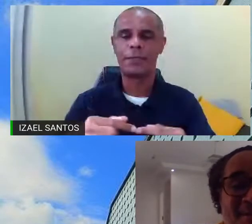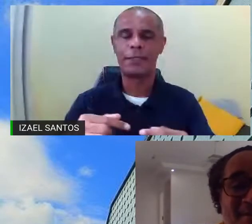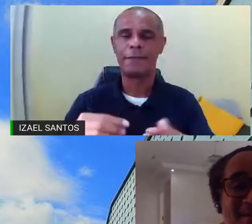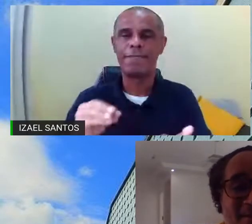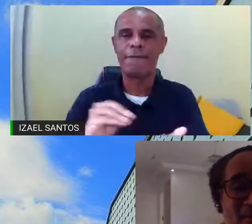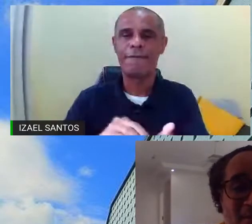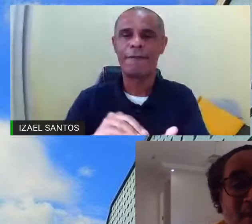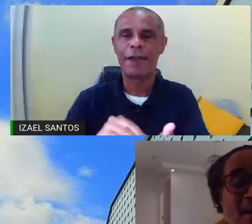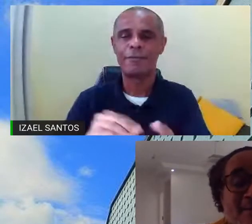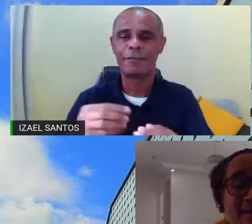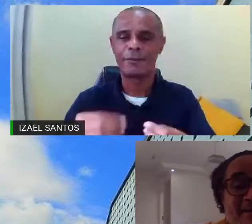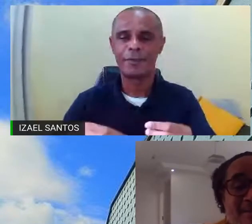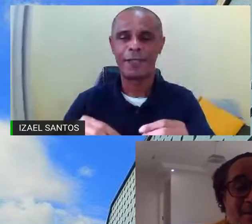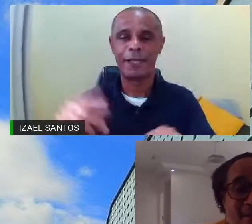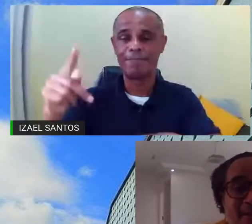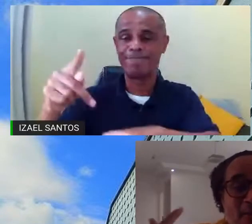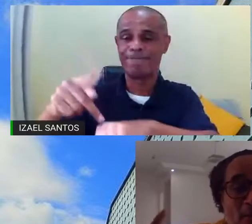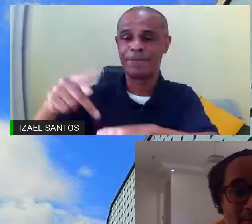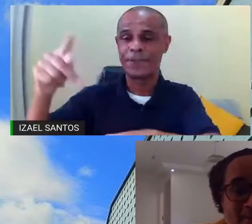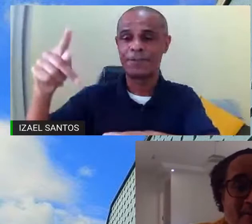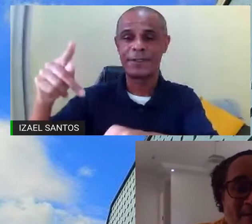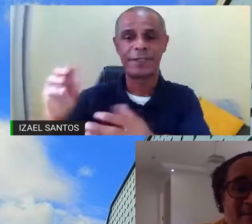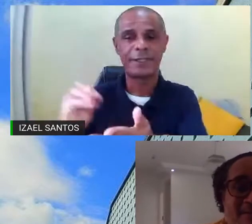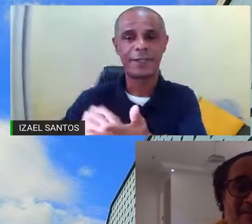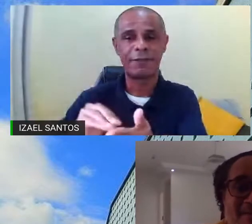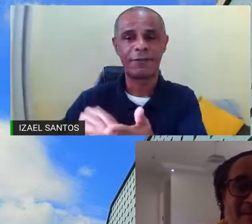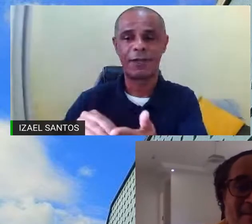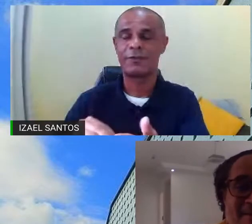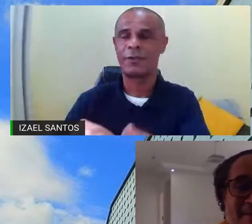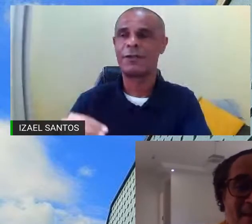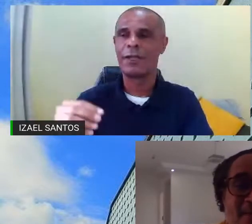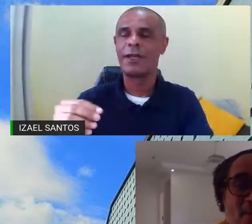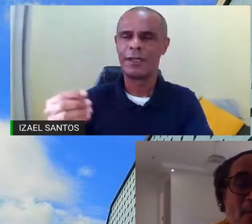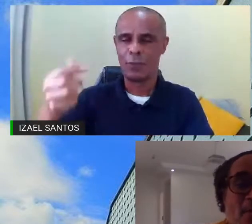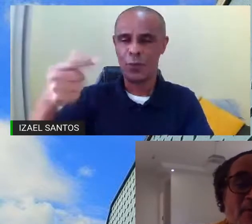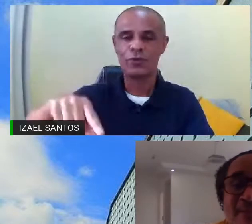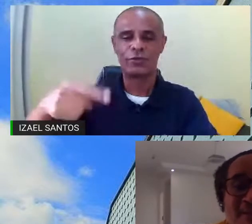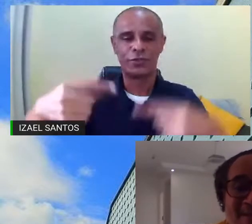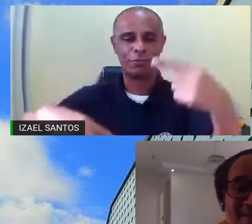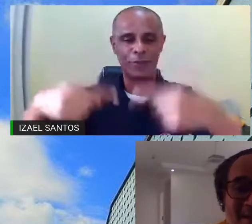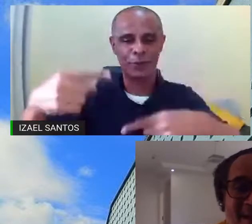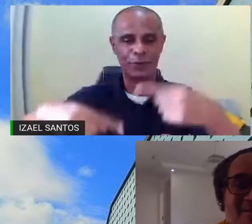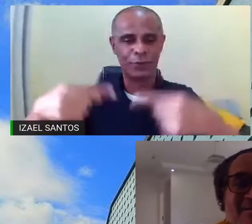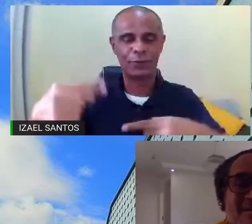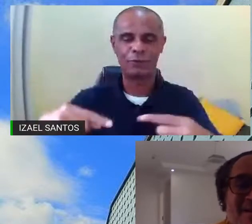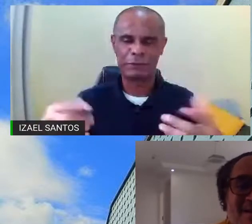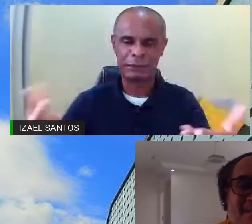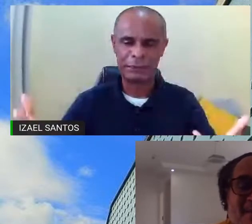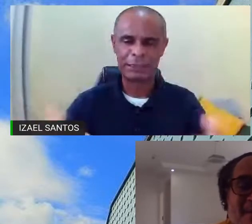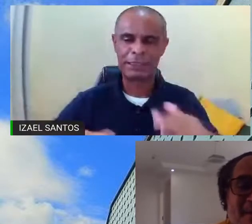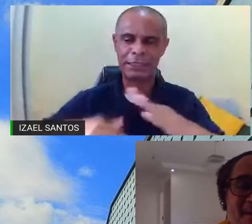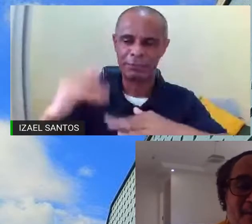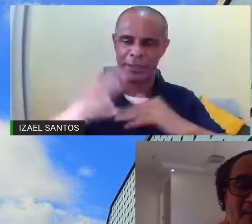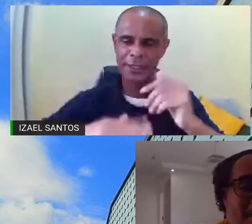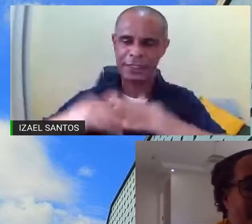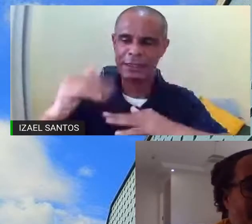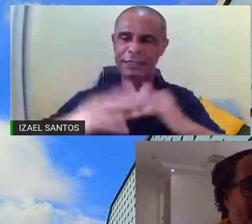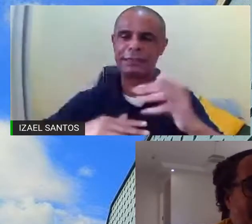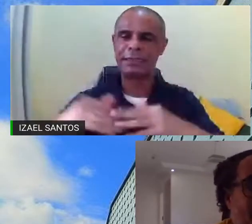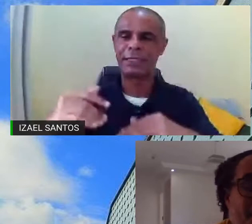das especializações. É interessante, ela retorna com a questão da especialização, com terminalidades